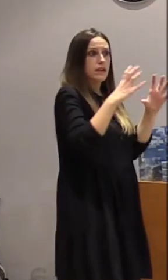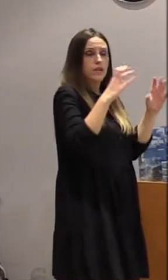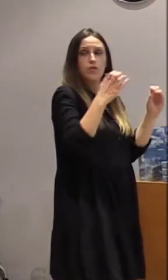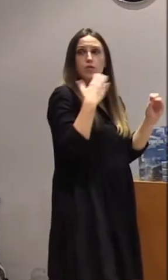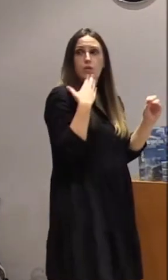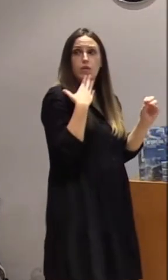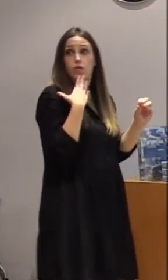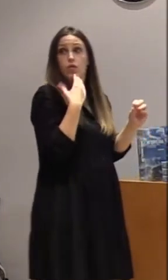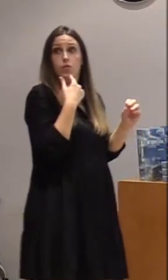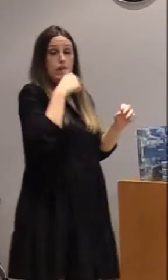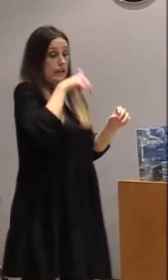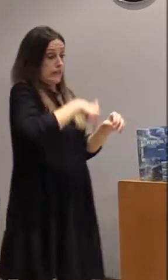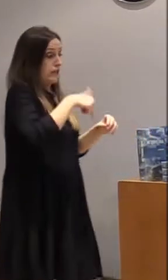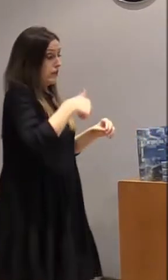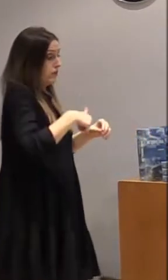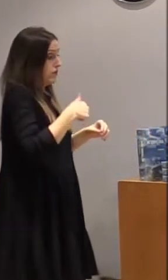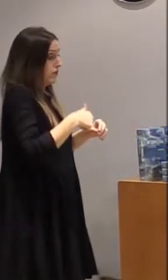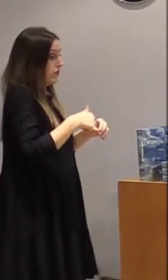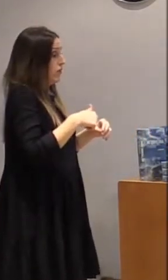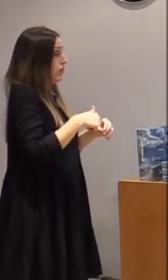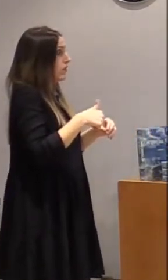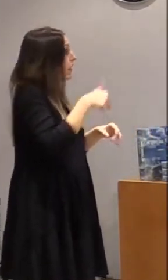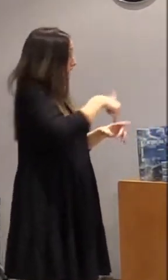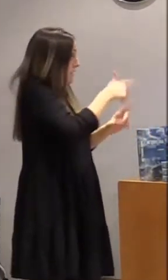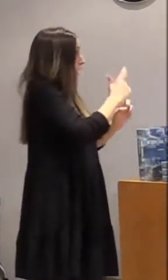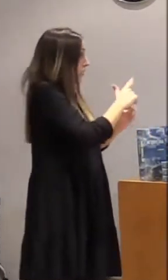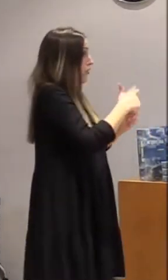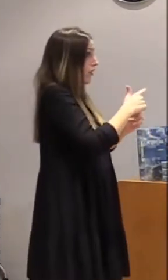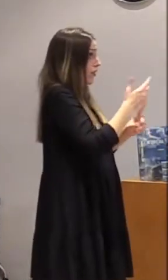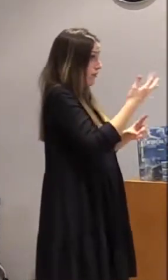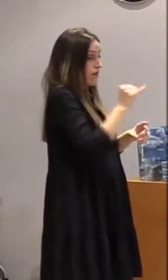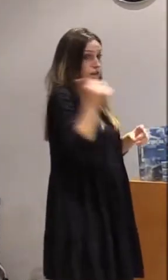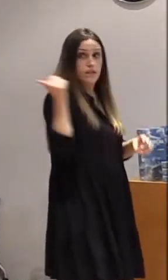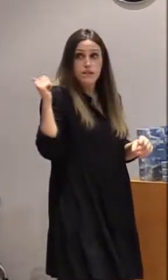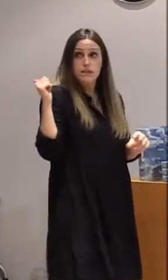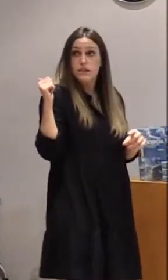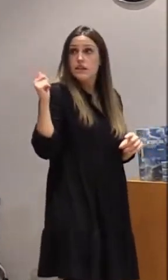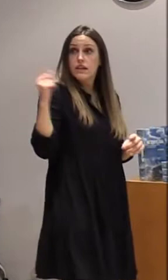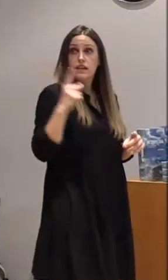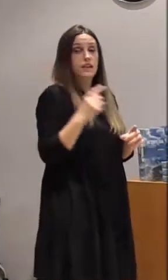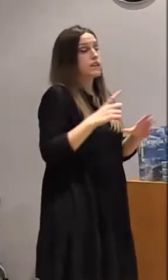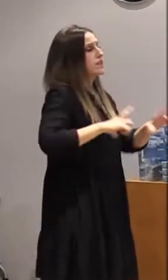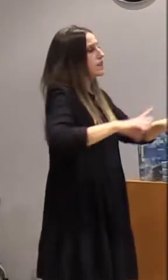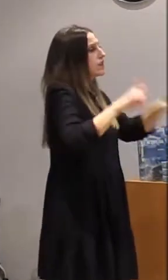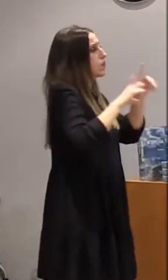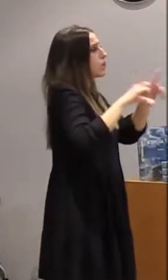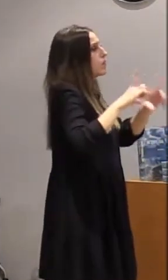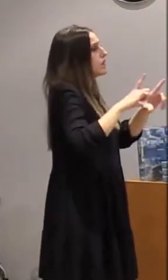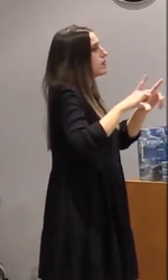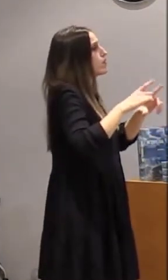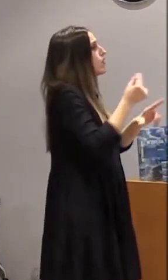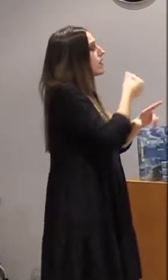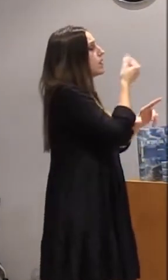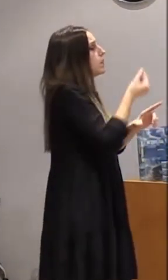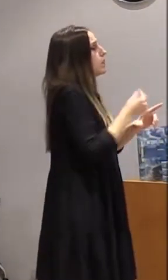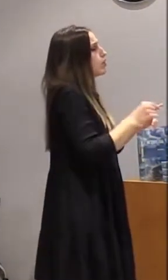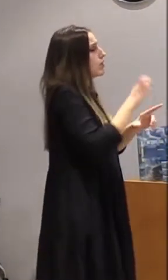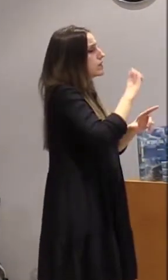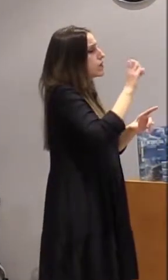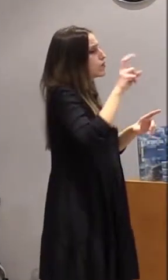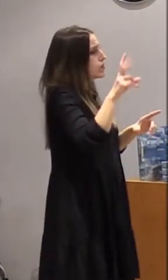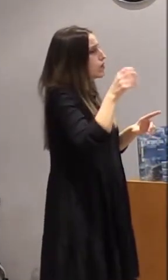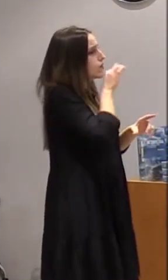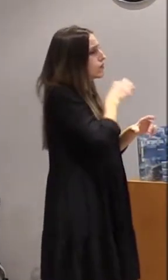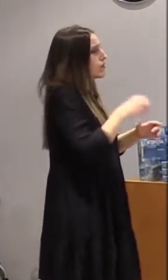las que hoy han discurrido en algún rato en los cielos de Toledo. En este cuadro, el pintor del 19 de Estados Unidos,